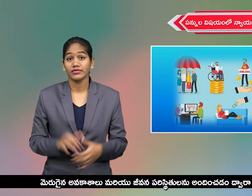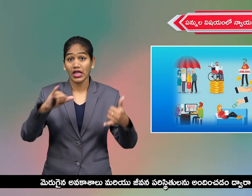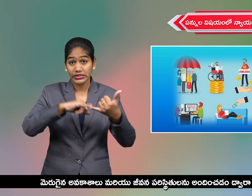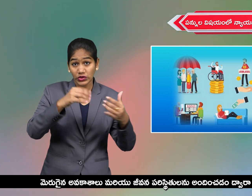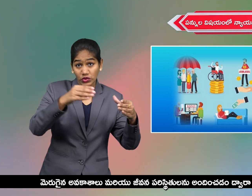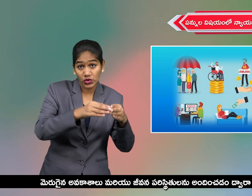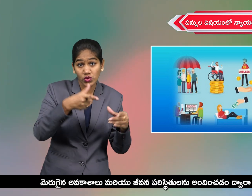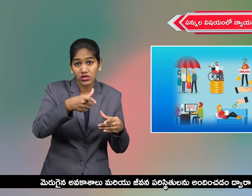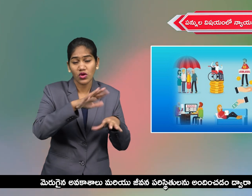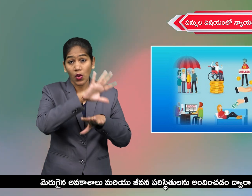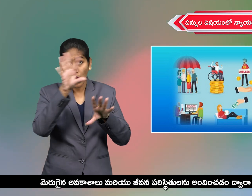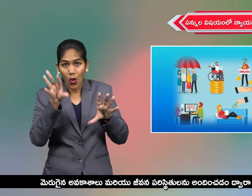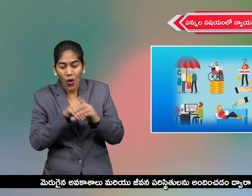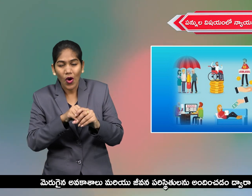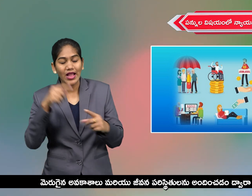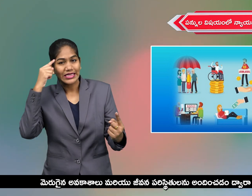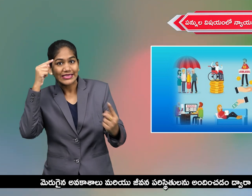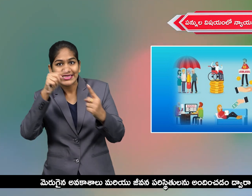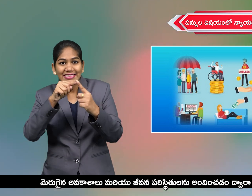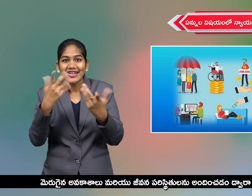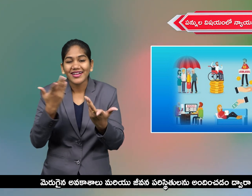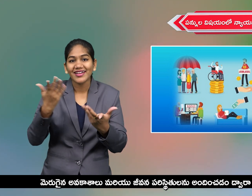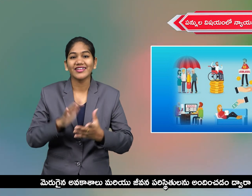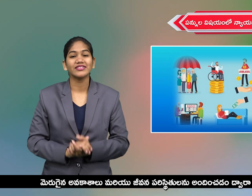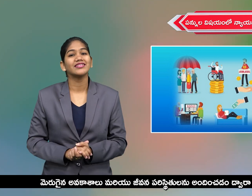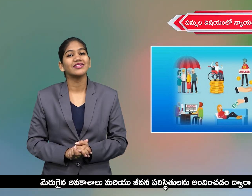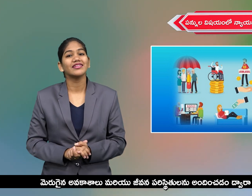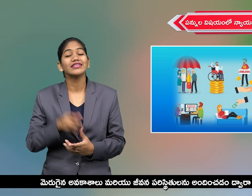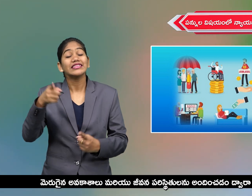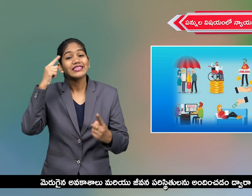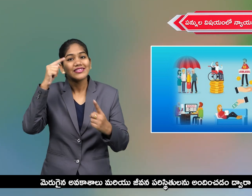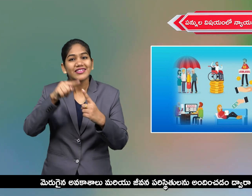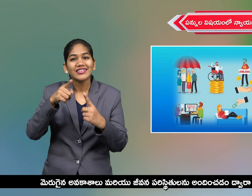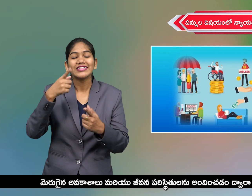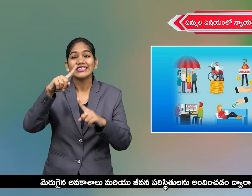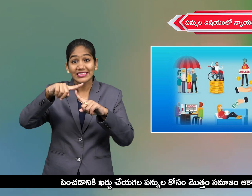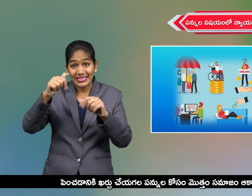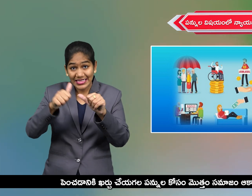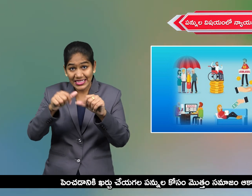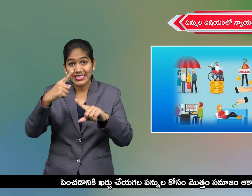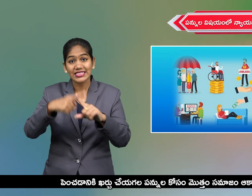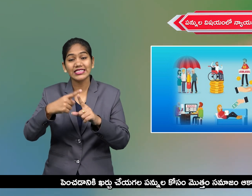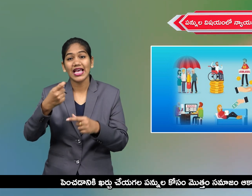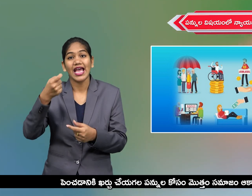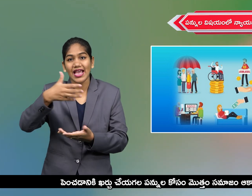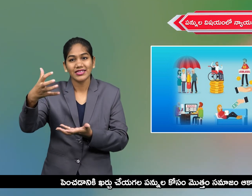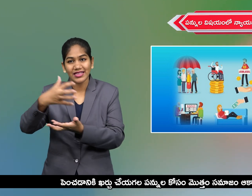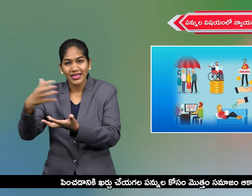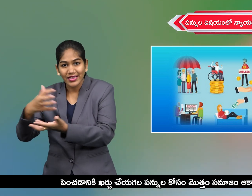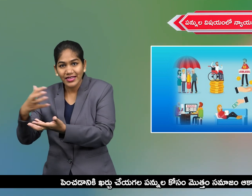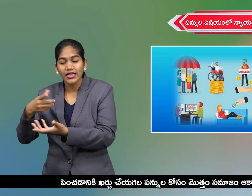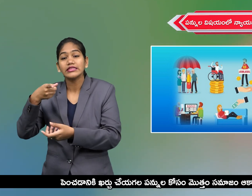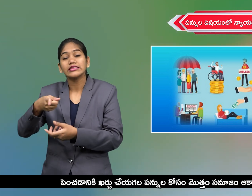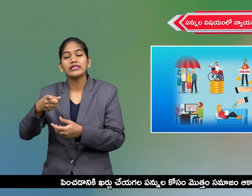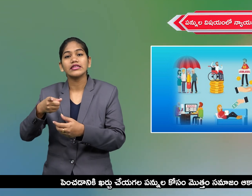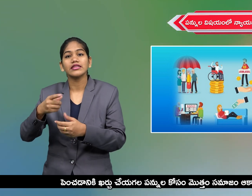మెరుగైన అవకాశాలు మరియు జీవన పరిస్థితులను అందించడం ద్వారా పేదల ఆదాయాన్ని పెంచడానికి ఖర్చు చేయగల